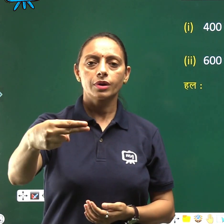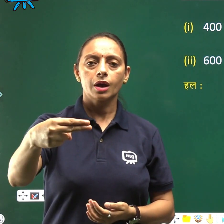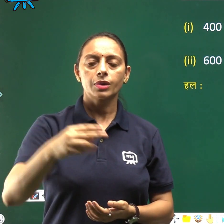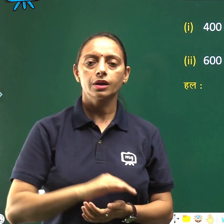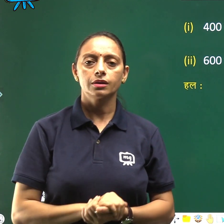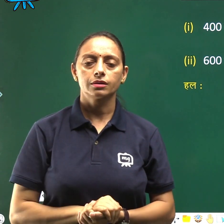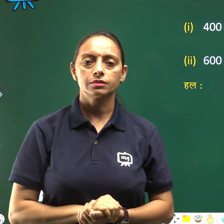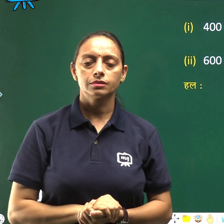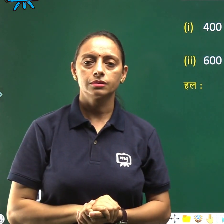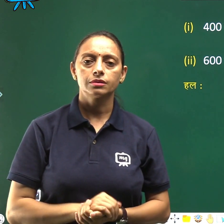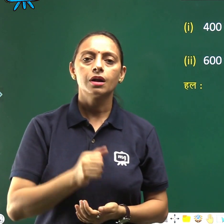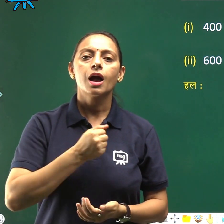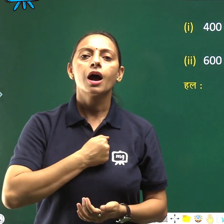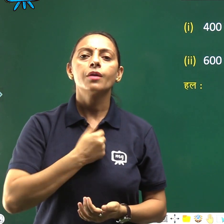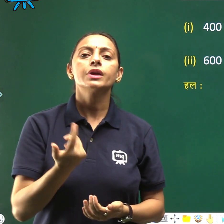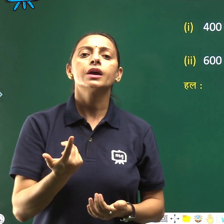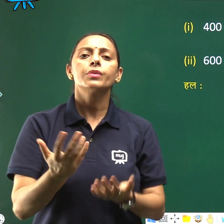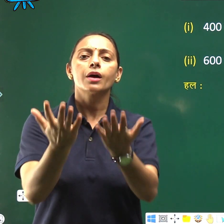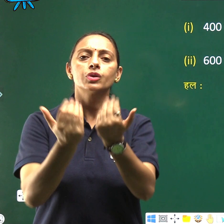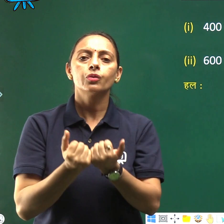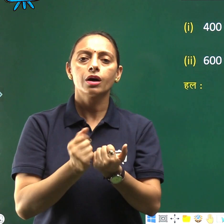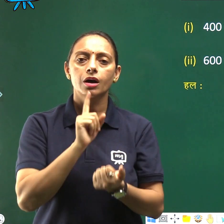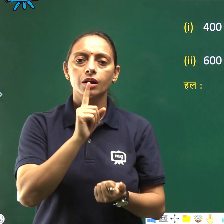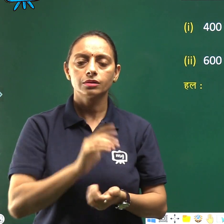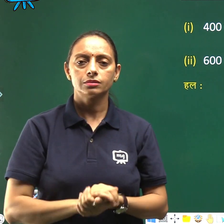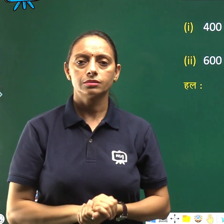400/100 = हमें क्या प्राप्त हुआ?